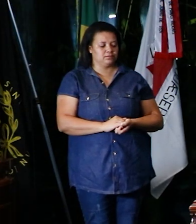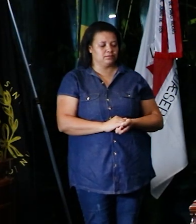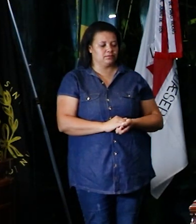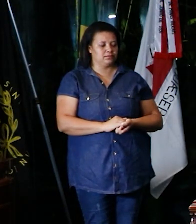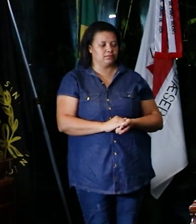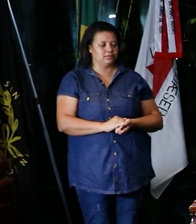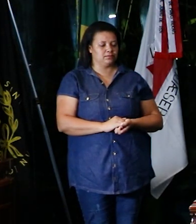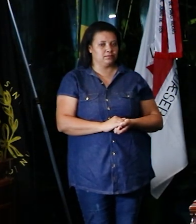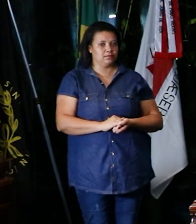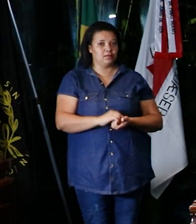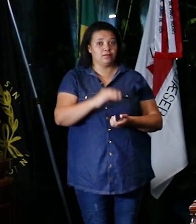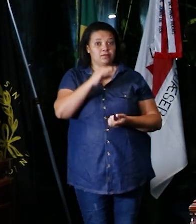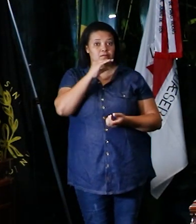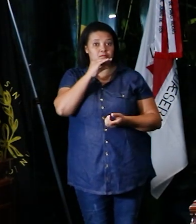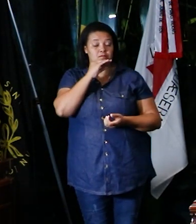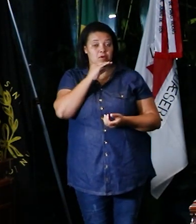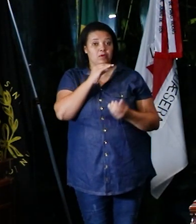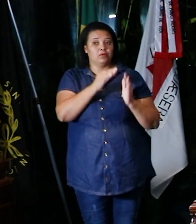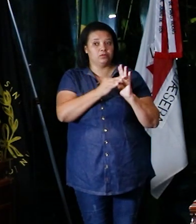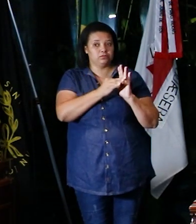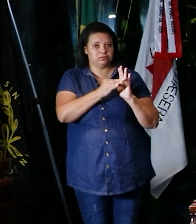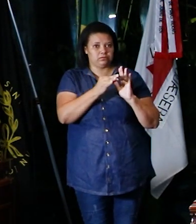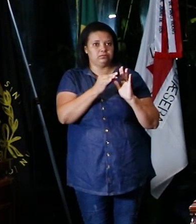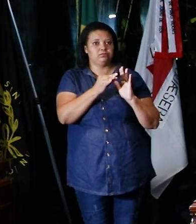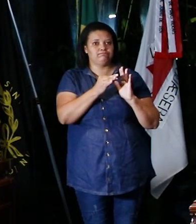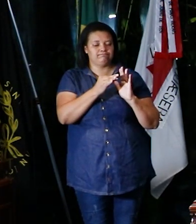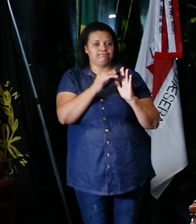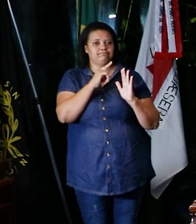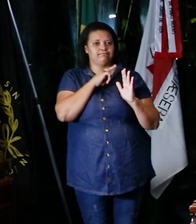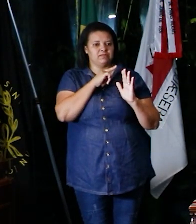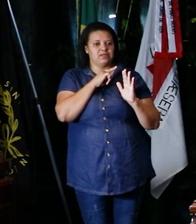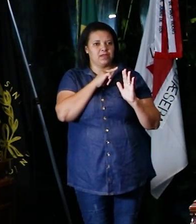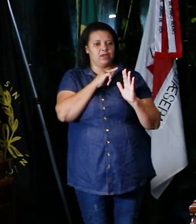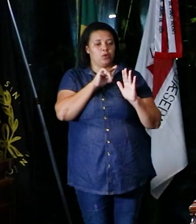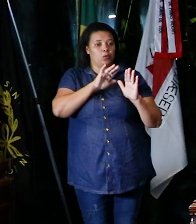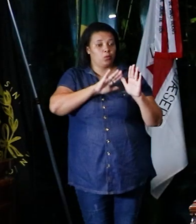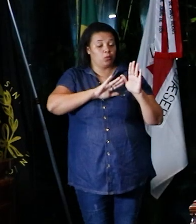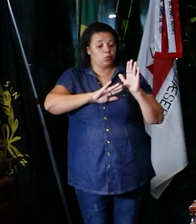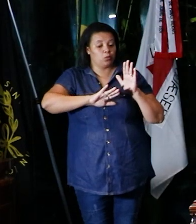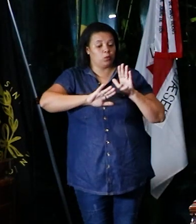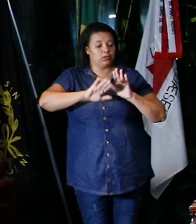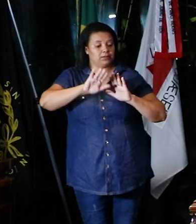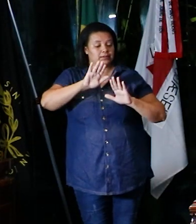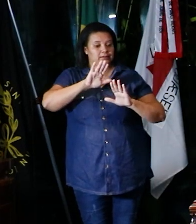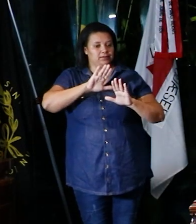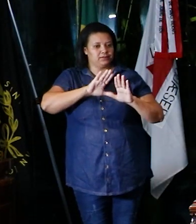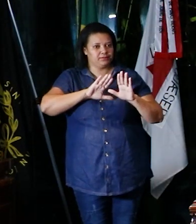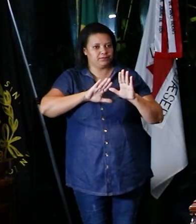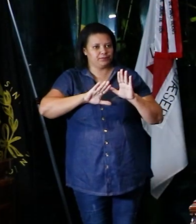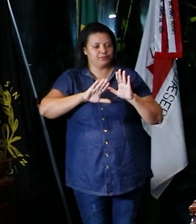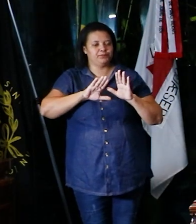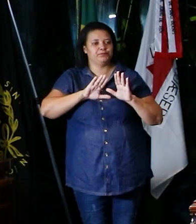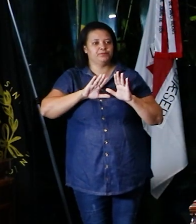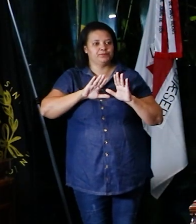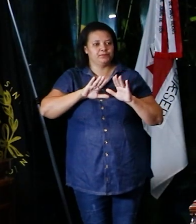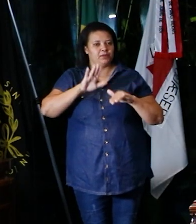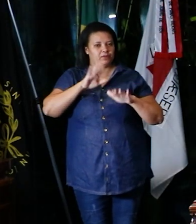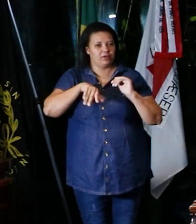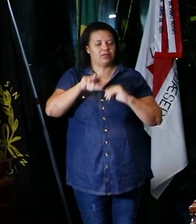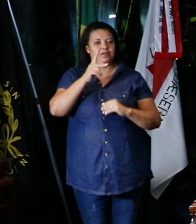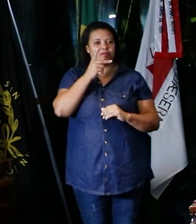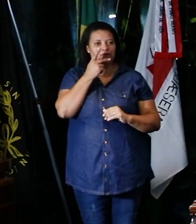a crônica dele normalmente tem esse cuidado, ainda quando ele fala